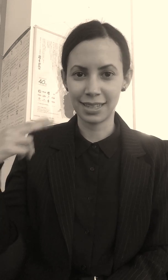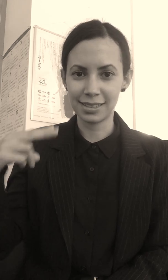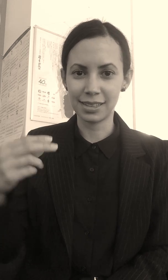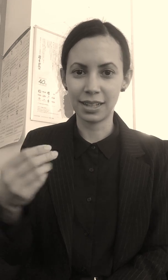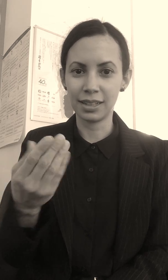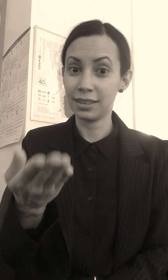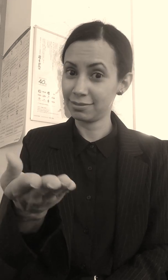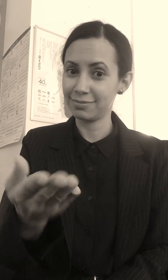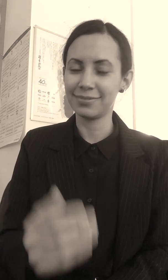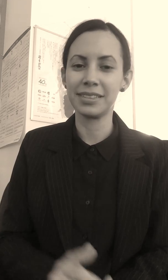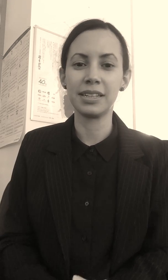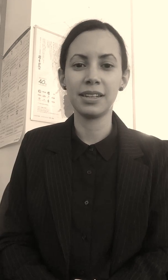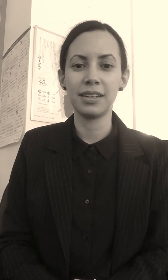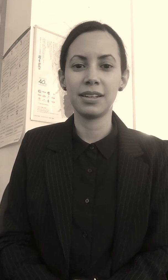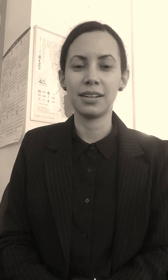先生に